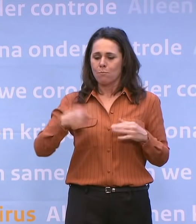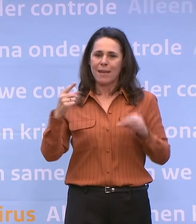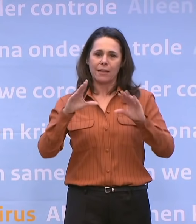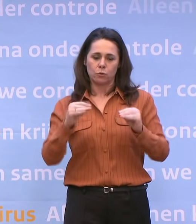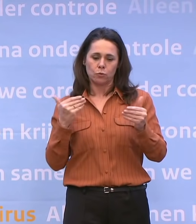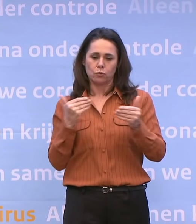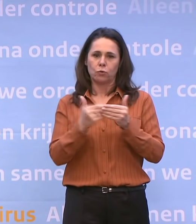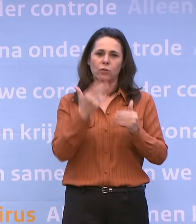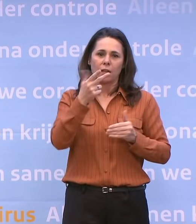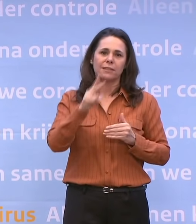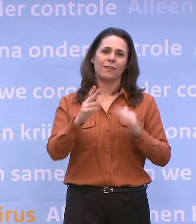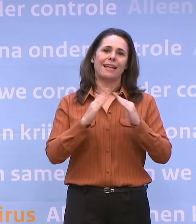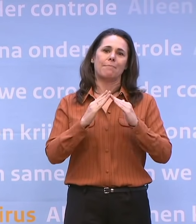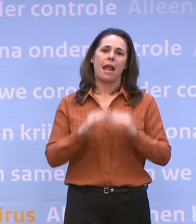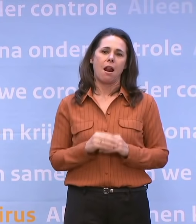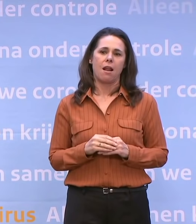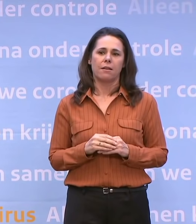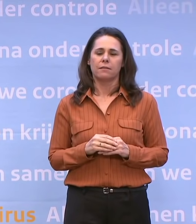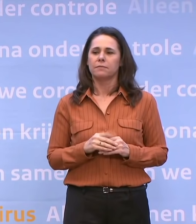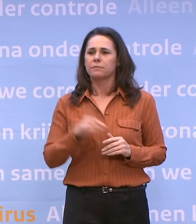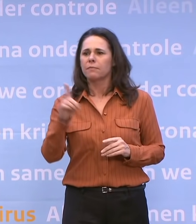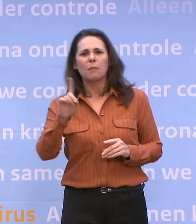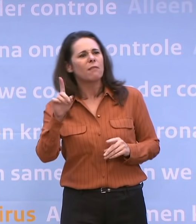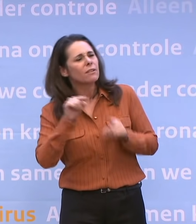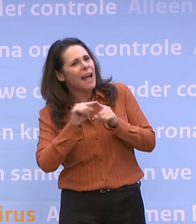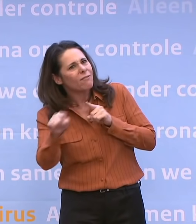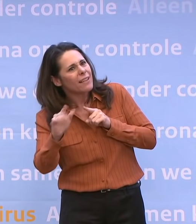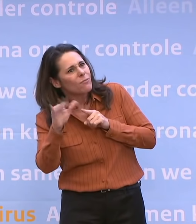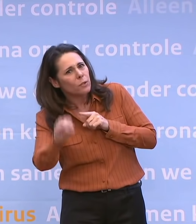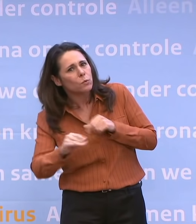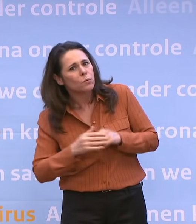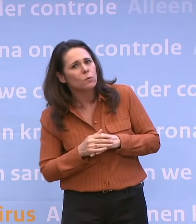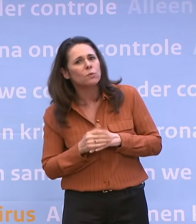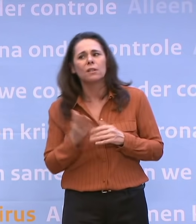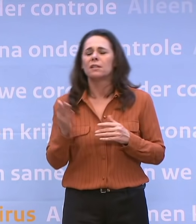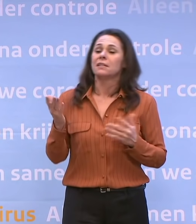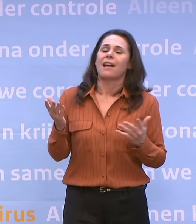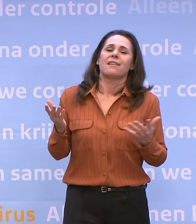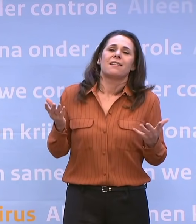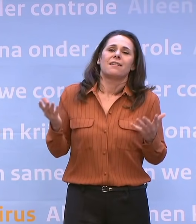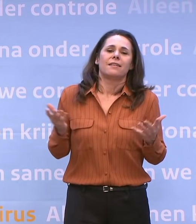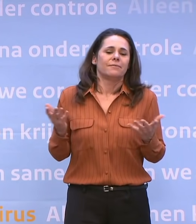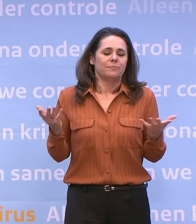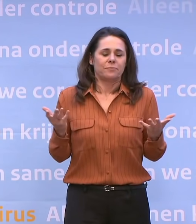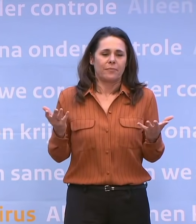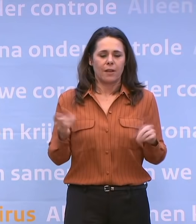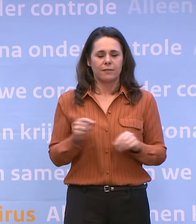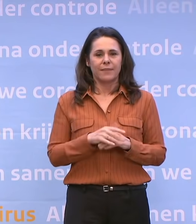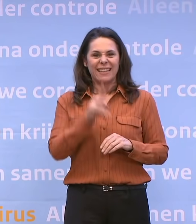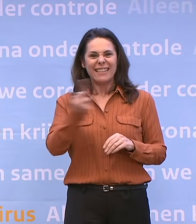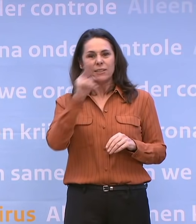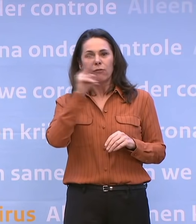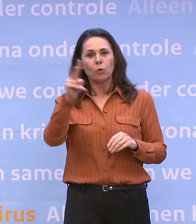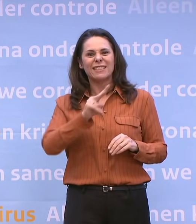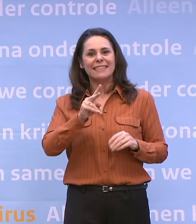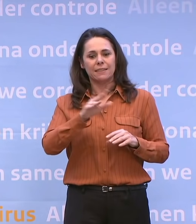tot 28 april dan we nu hebben bekendgemaakt. Wat zou een aanwijzing zijn om dat wel te doen? Ja, dan moeten we niet voorziene omstandigheden nu met elkaar